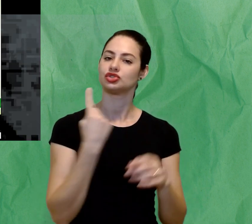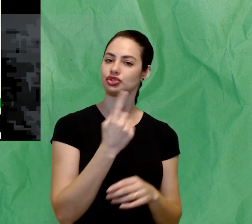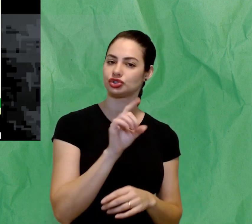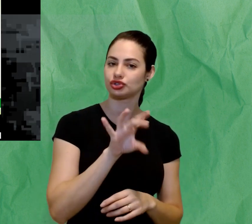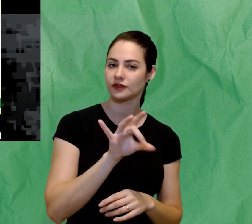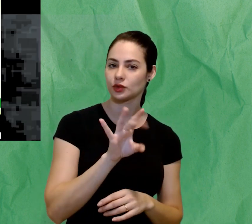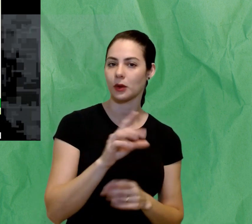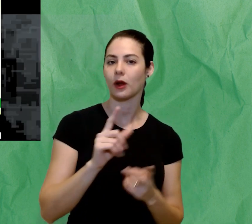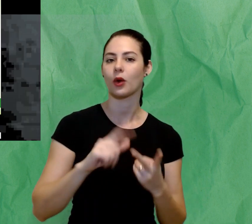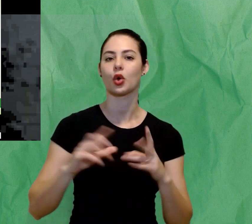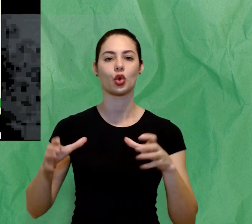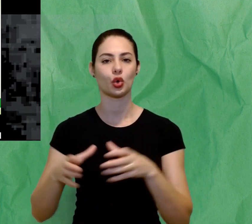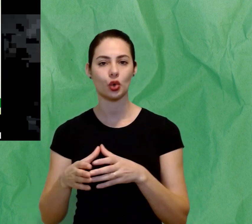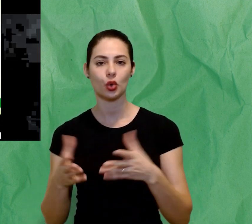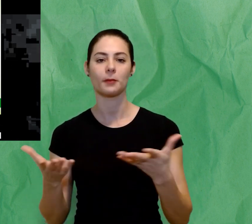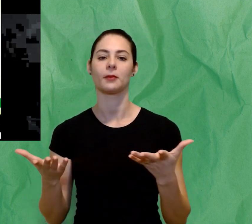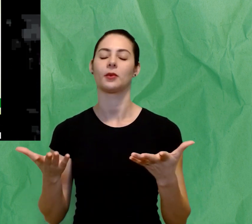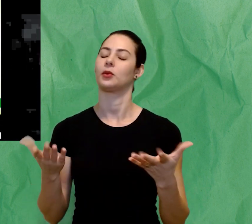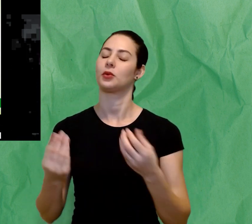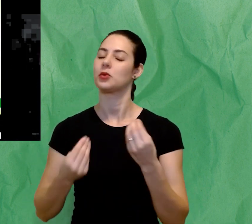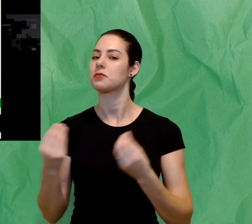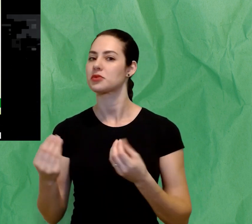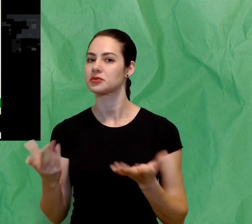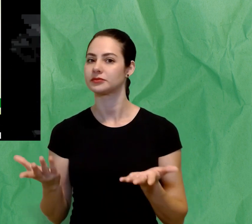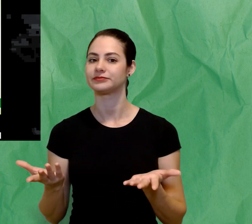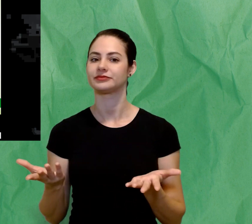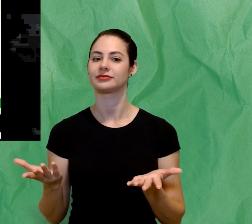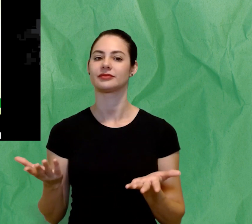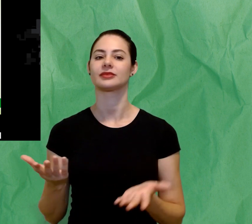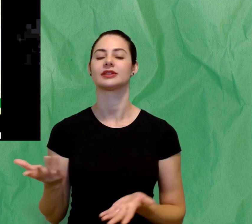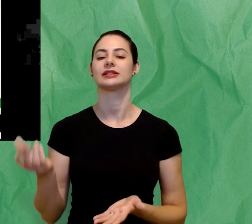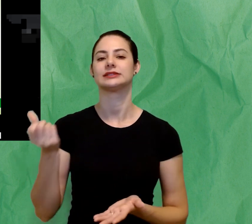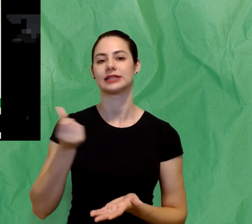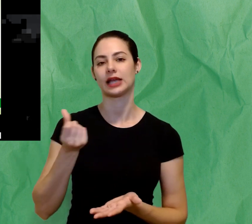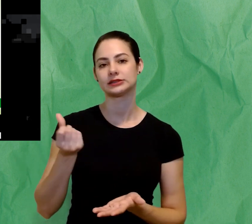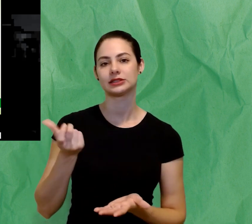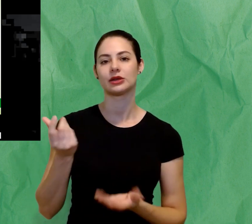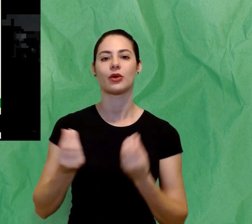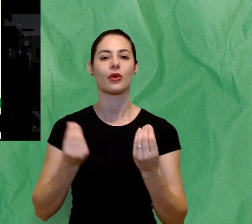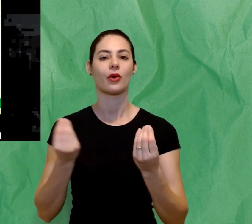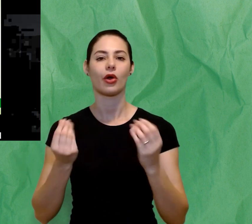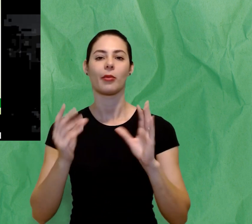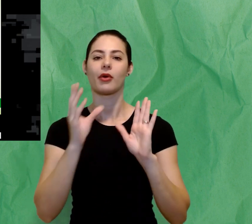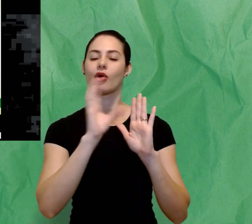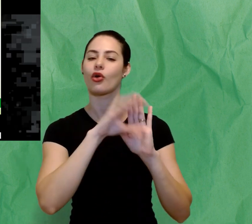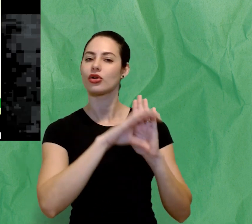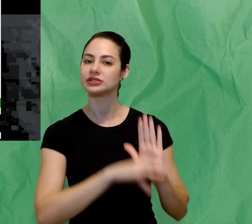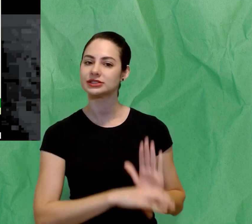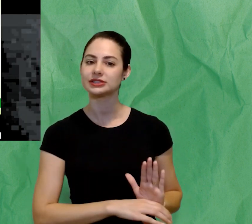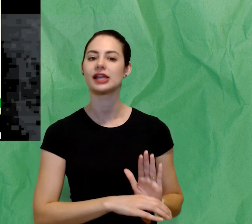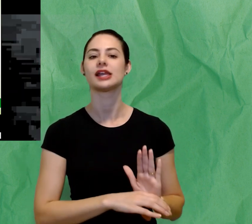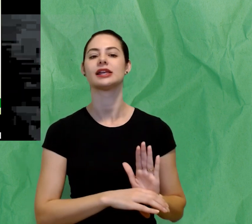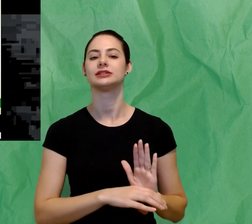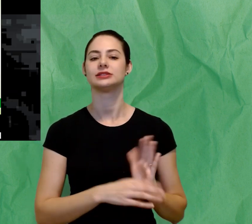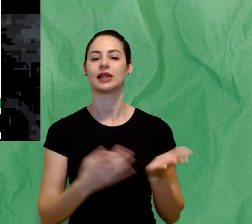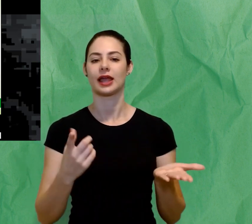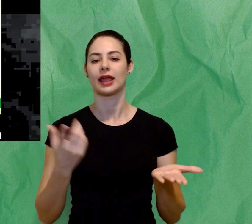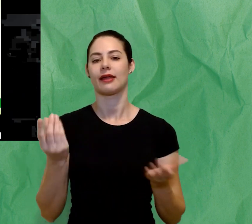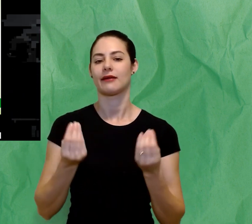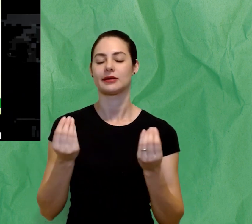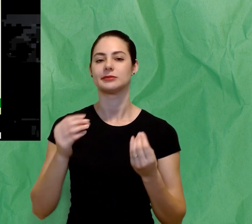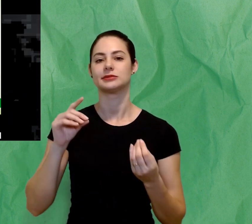grandes, pequenos, fixos, flexíveis? Como se dá a organização dos conceitos? Disciplinar,